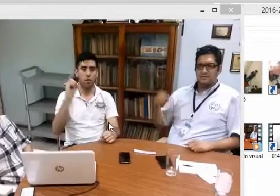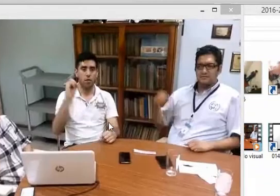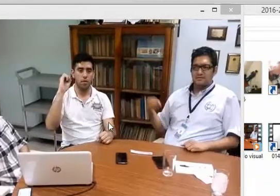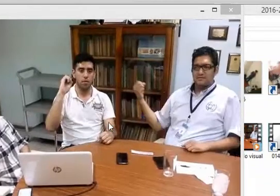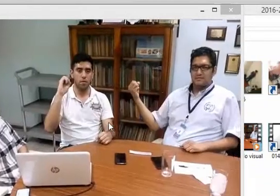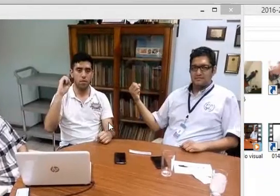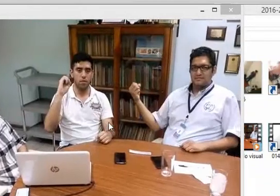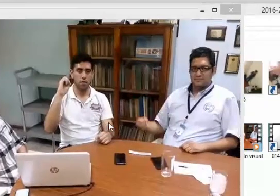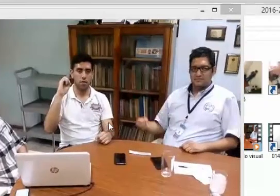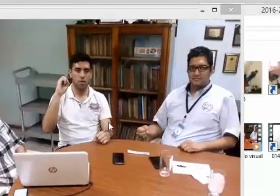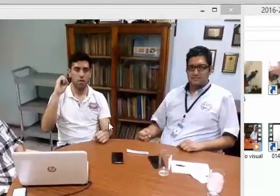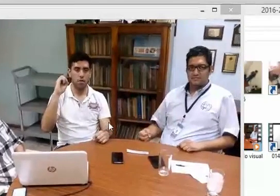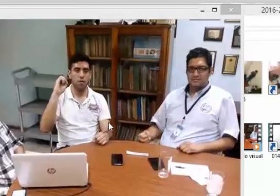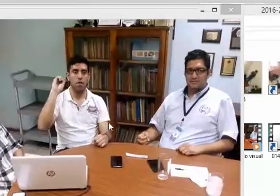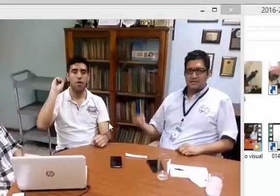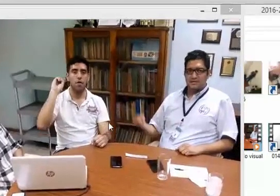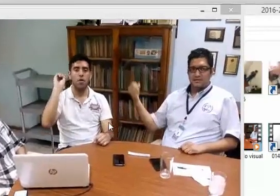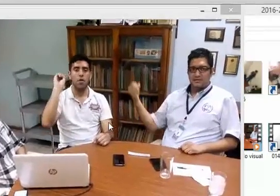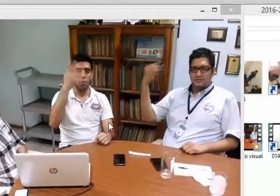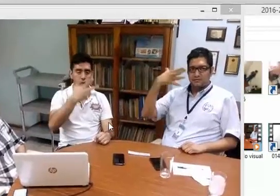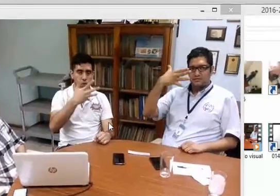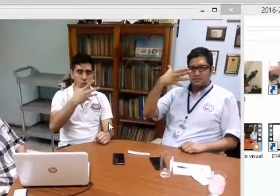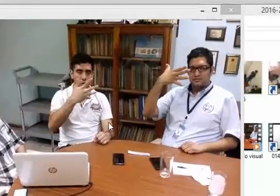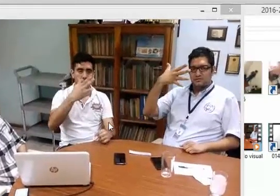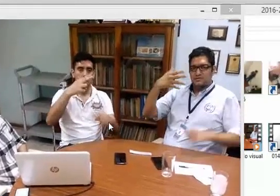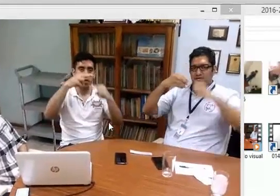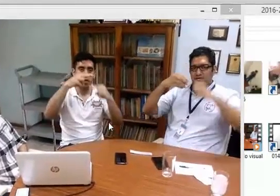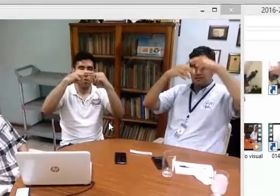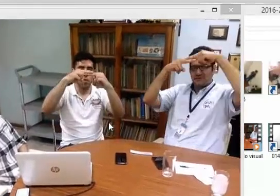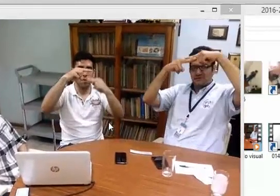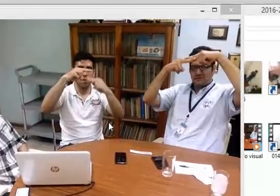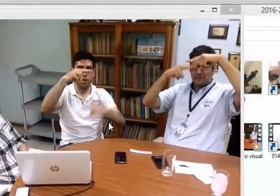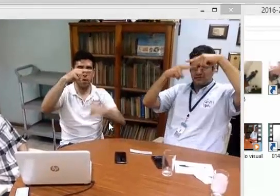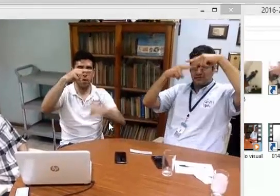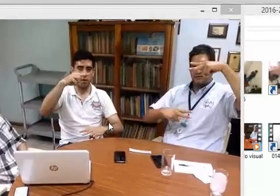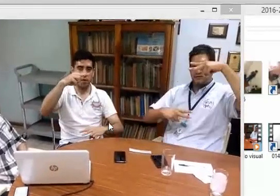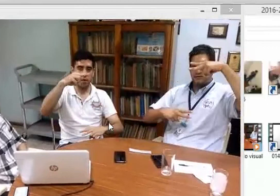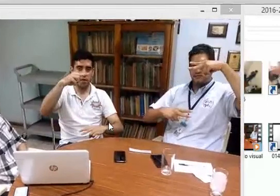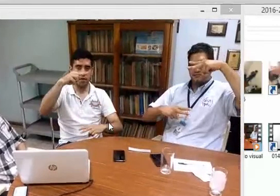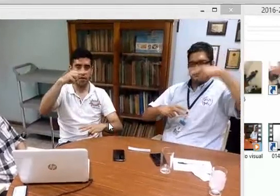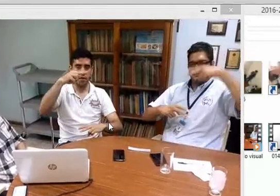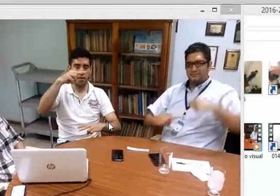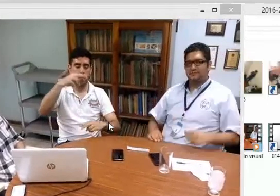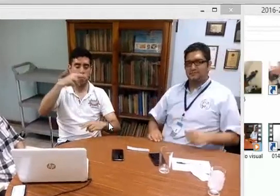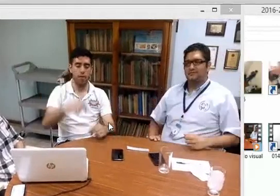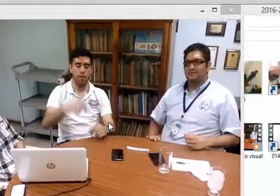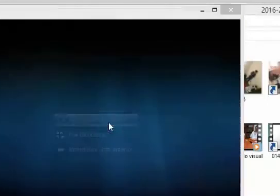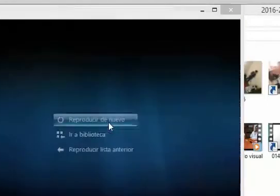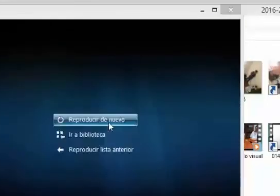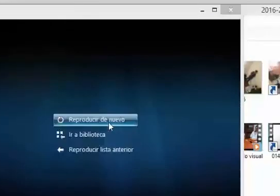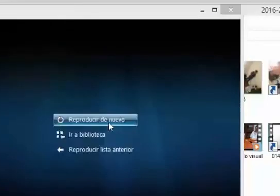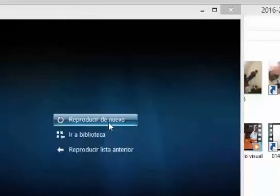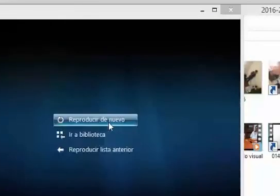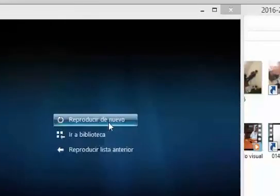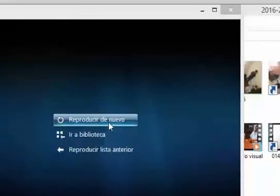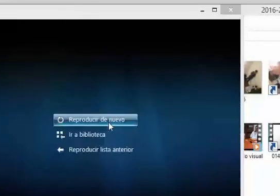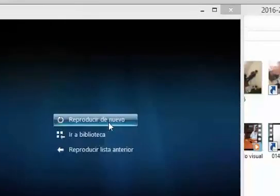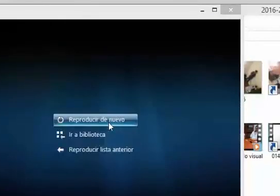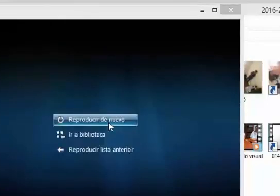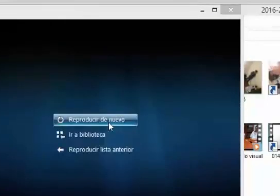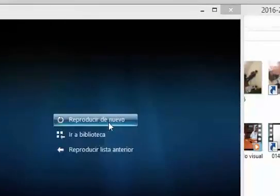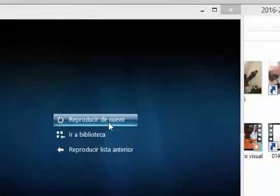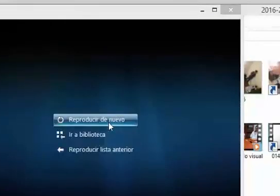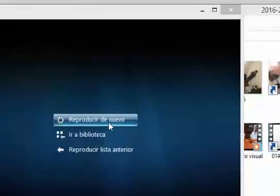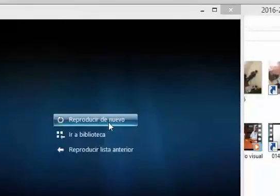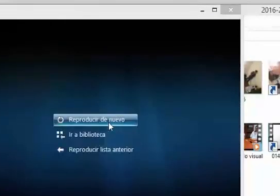¿ya? Porque aunque no es sordo originalmente, él creció en ese ambiente, ¿ya? Y tiene su reconocimiento como parte de la comunidad. A diferencia que si llegamos nosotros